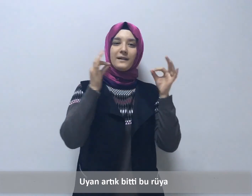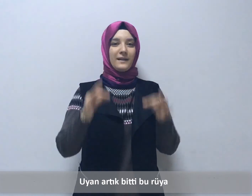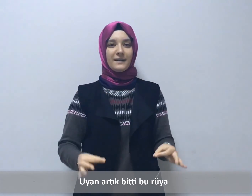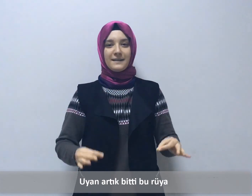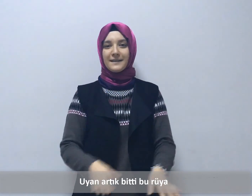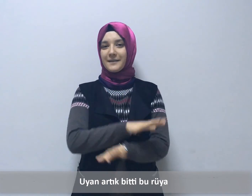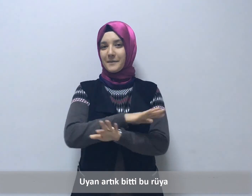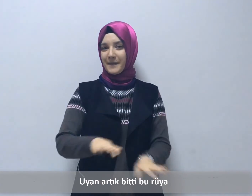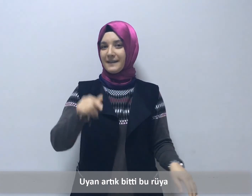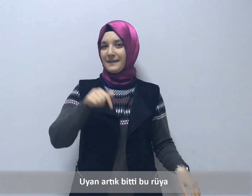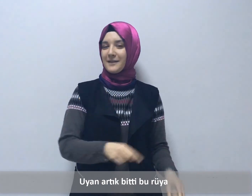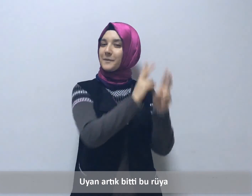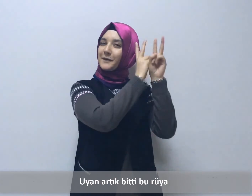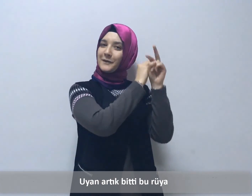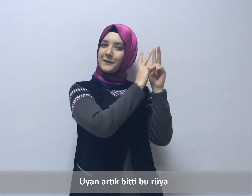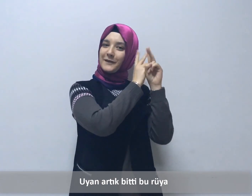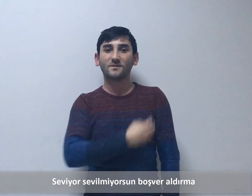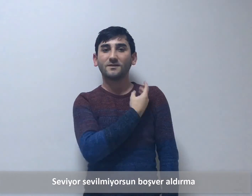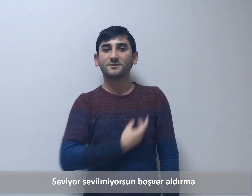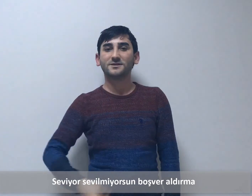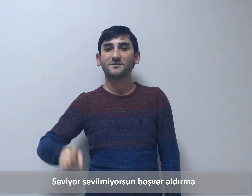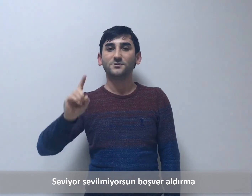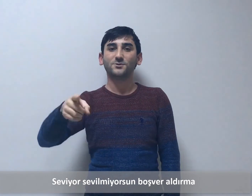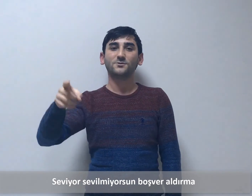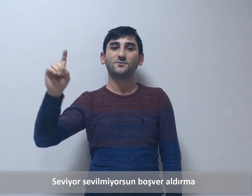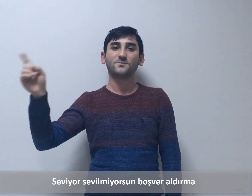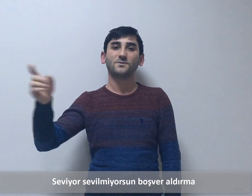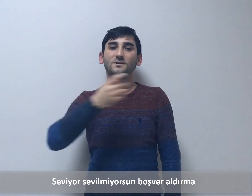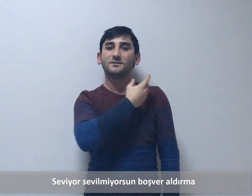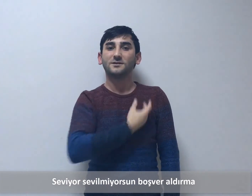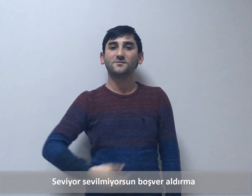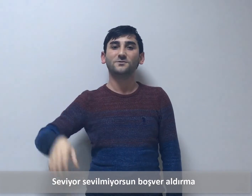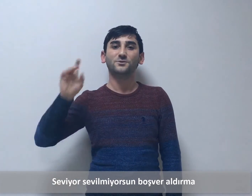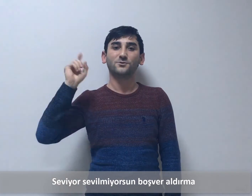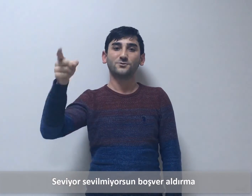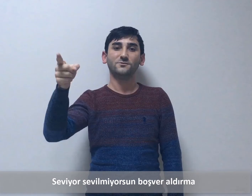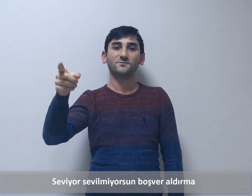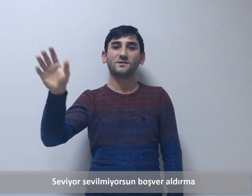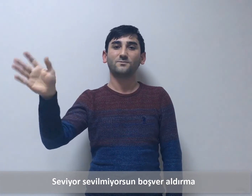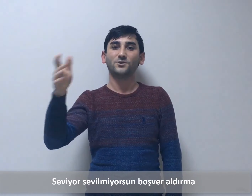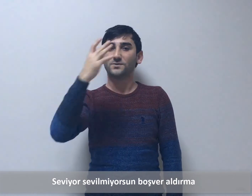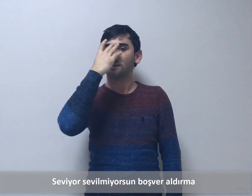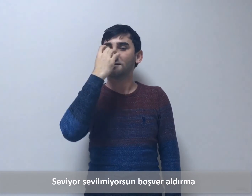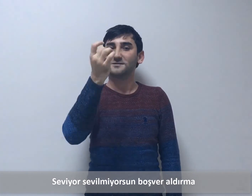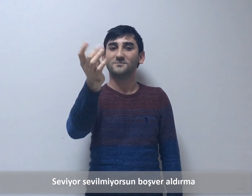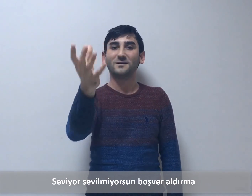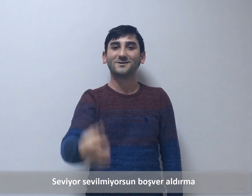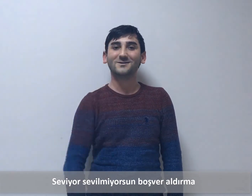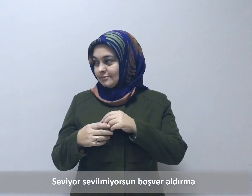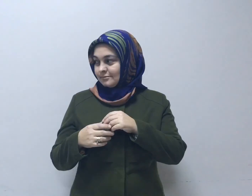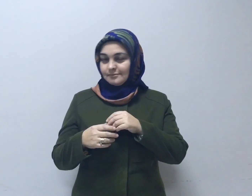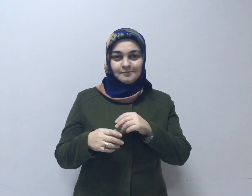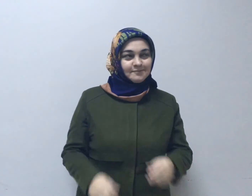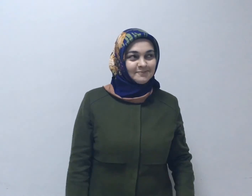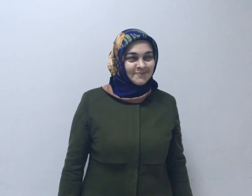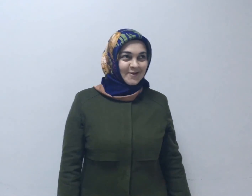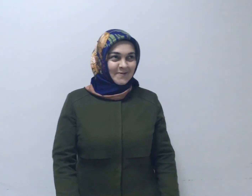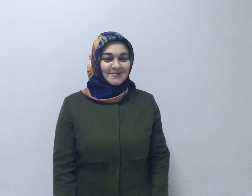artık bitti bu rüya Seviyor sevilmiyorsun başlar aldırma Aşkın